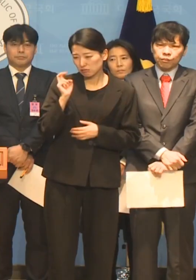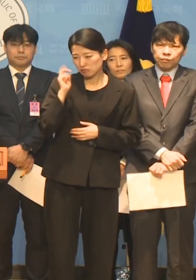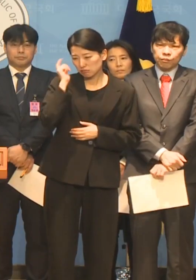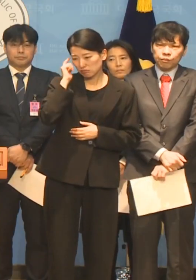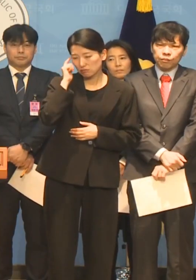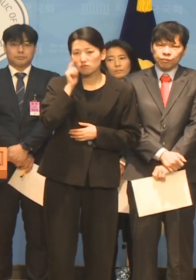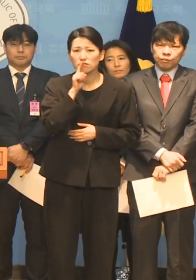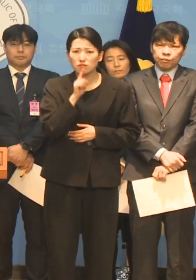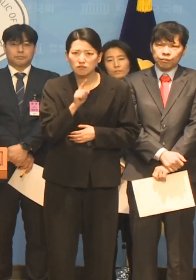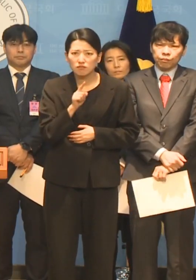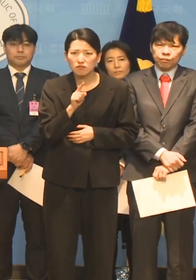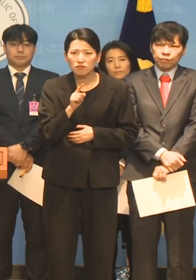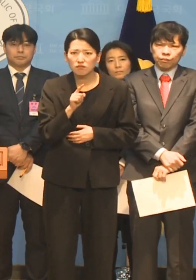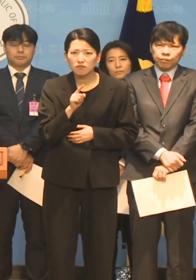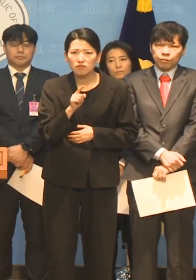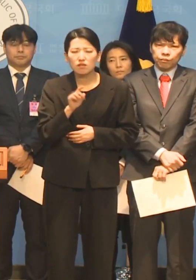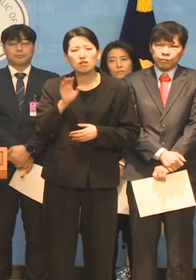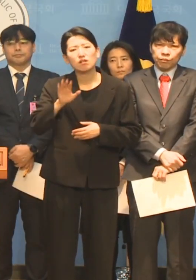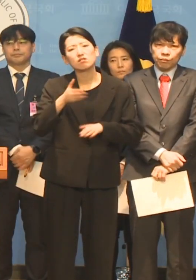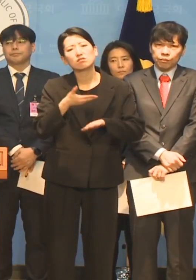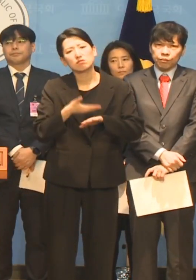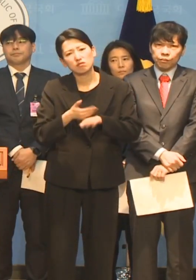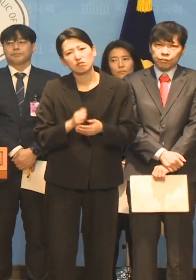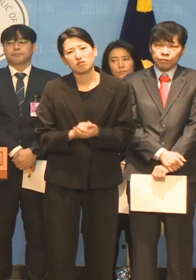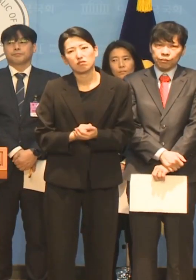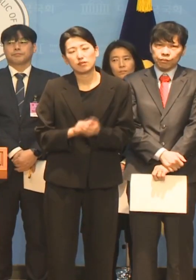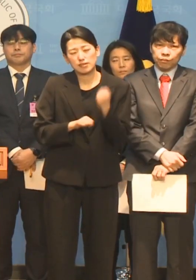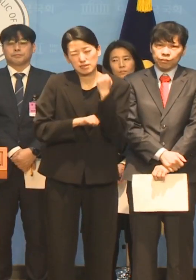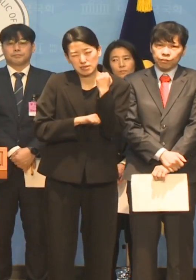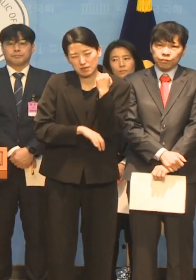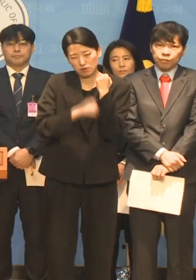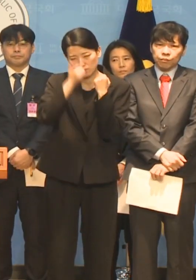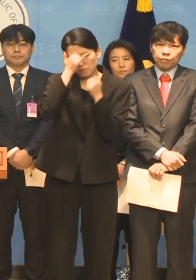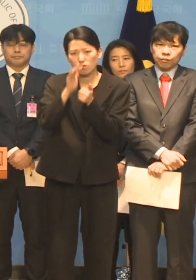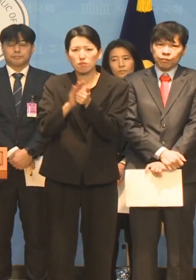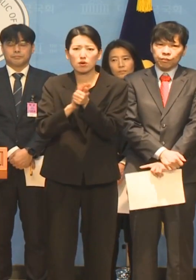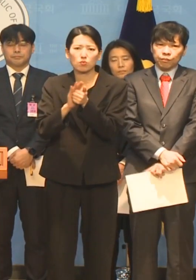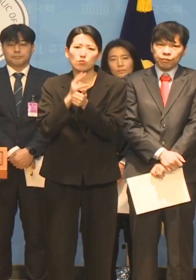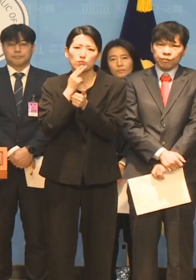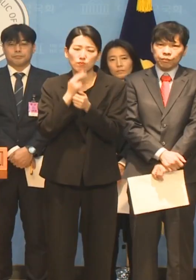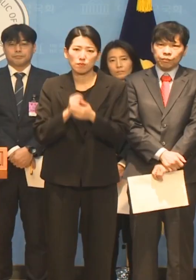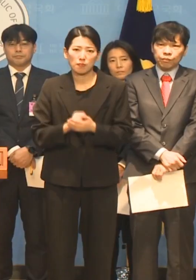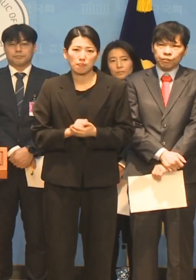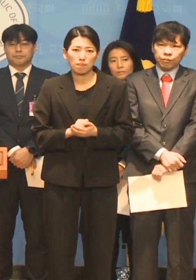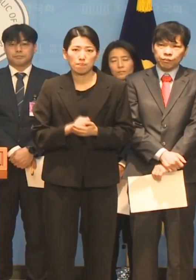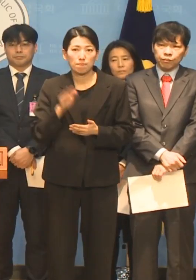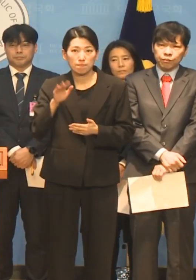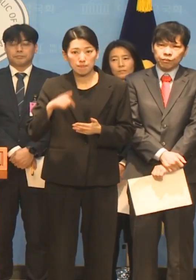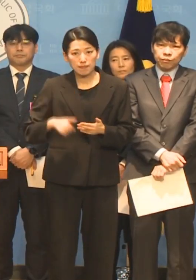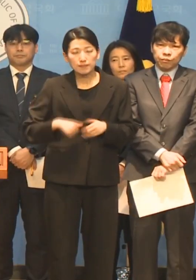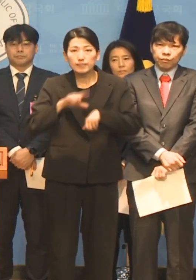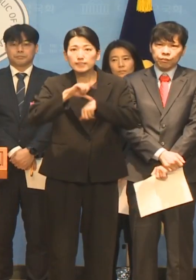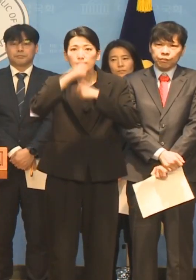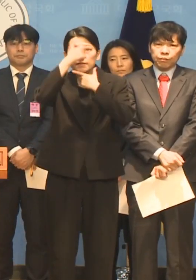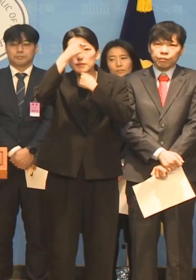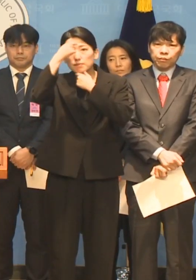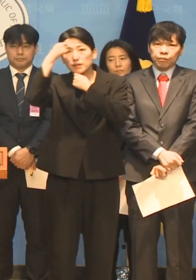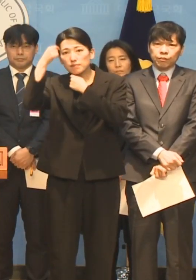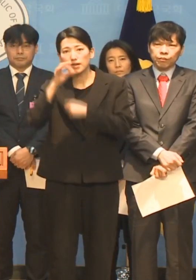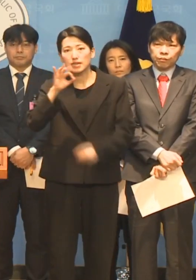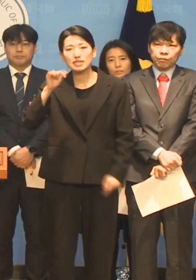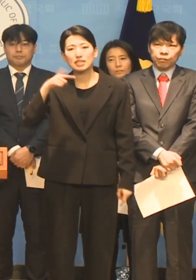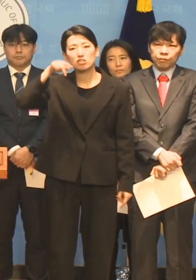때문에 꼭 필요한 최소한의 배려, 예를 들어 적시에 혈당 측정을 한다거나 인슐린